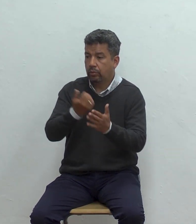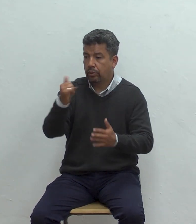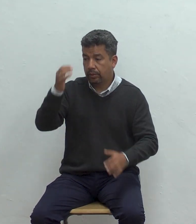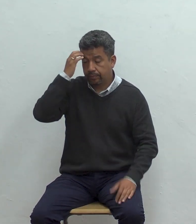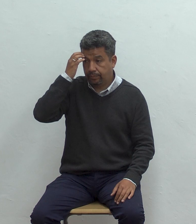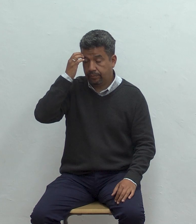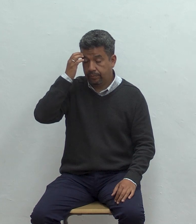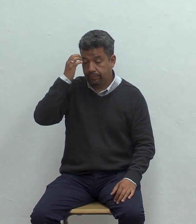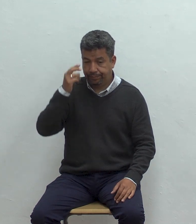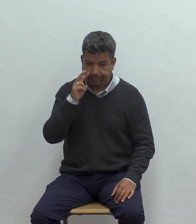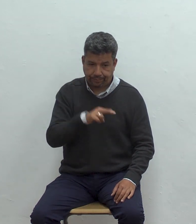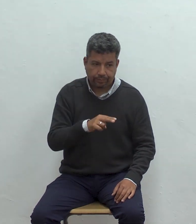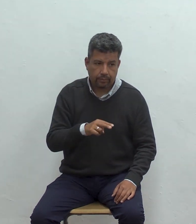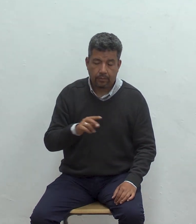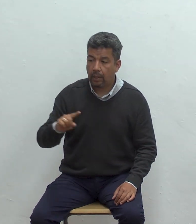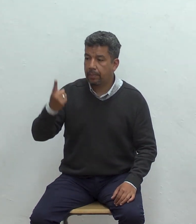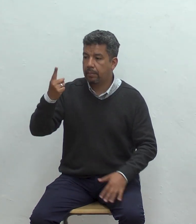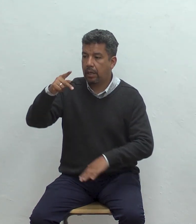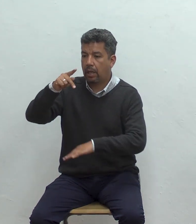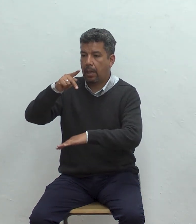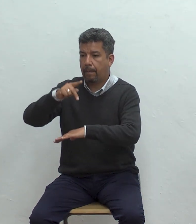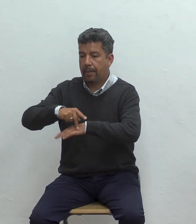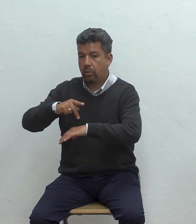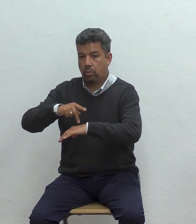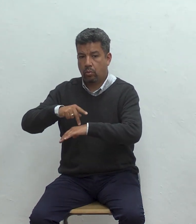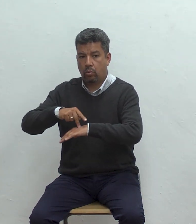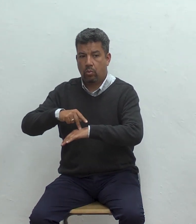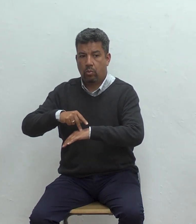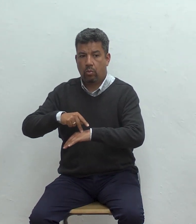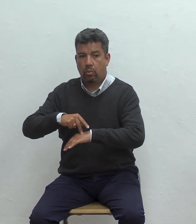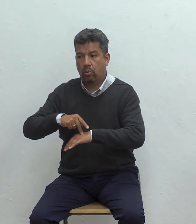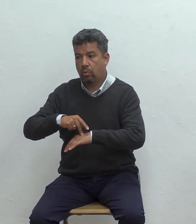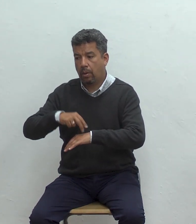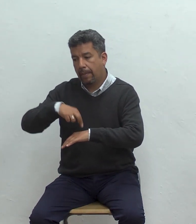Mire conmigo, primera de Pedro,